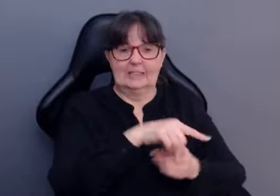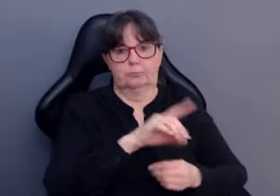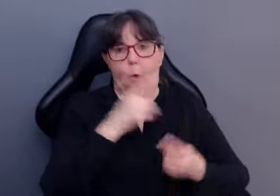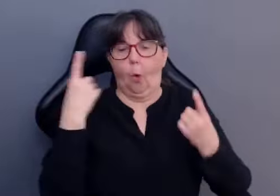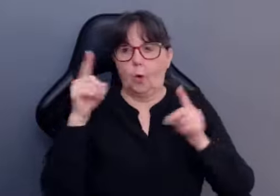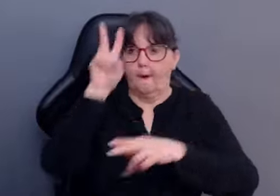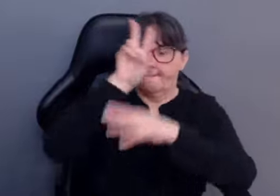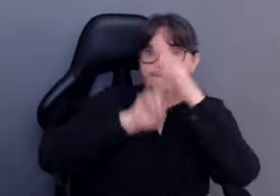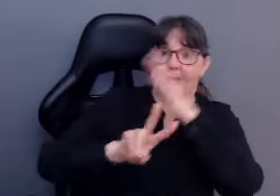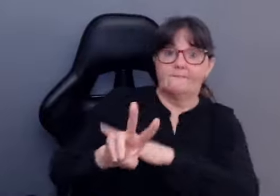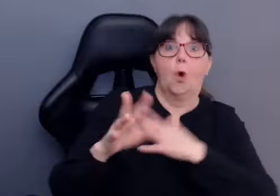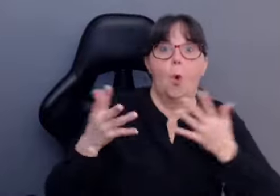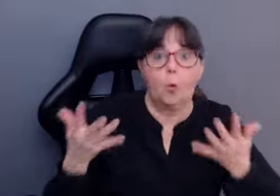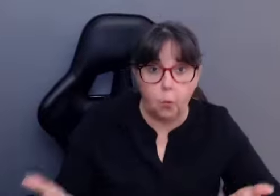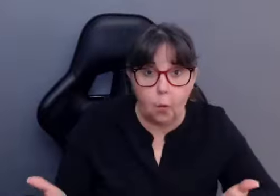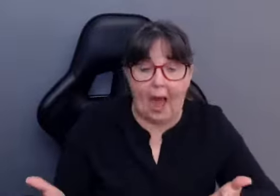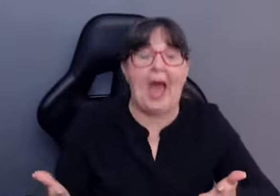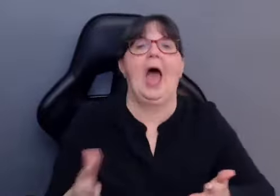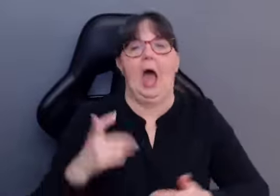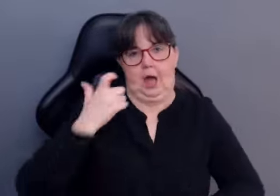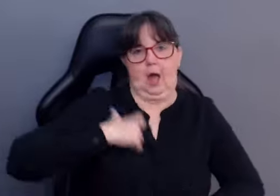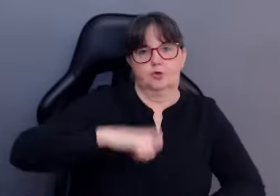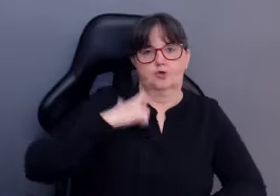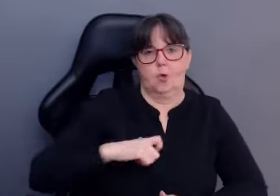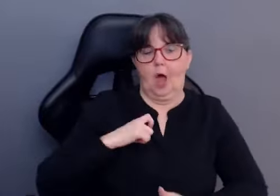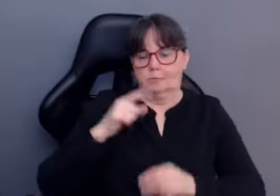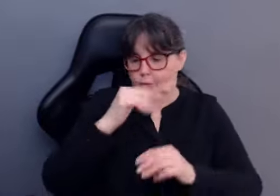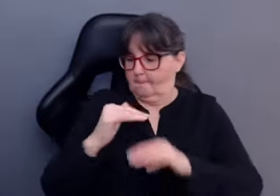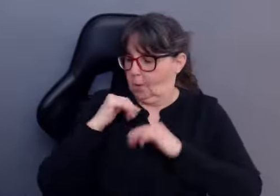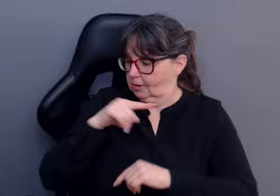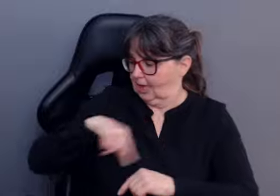au profit de ses administrateurs.